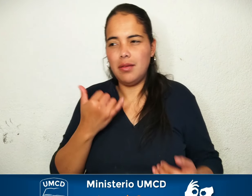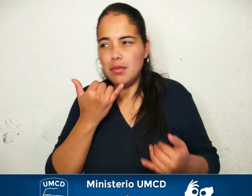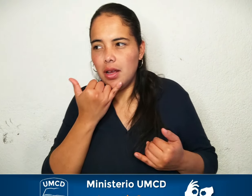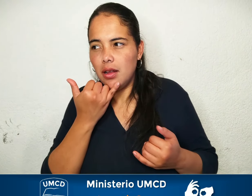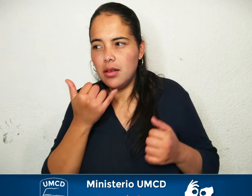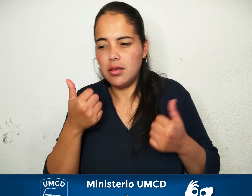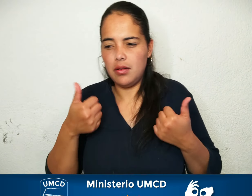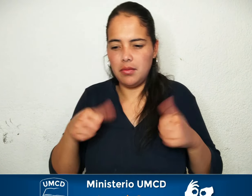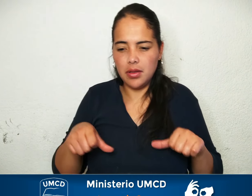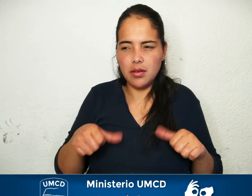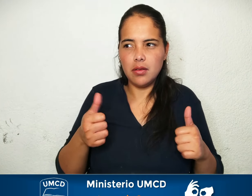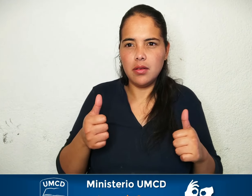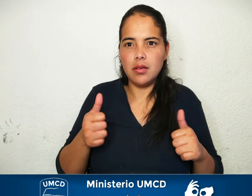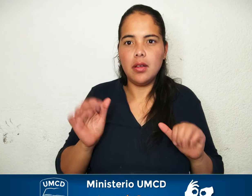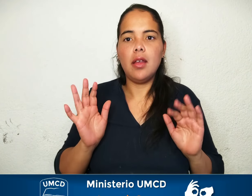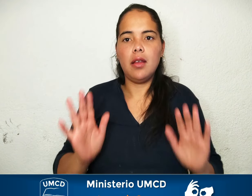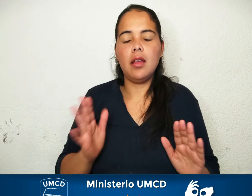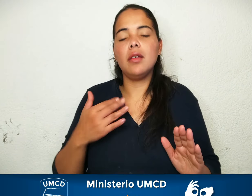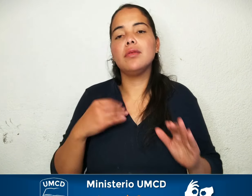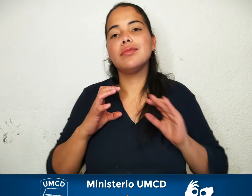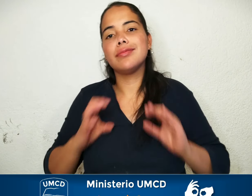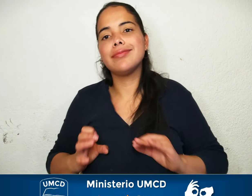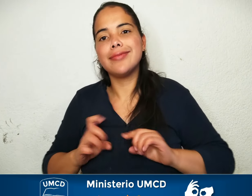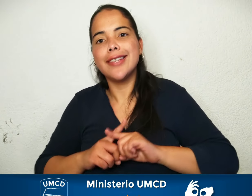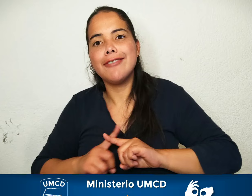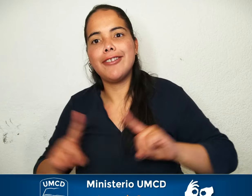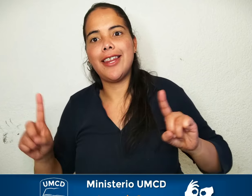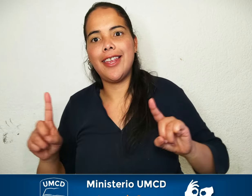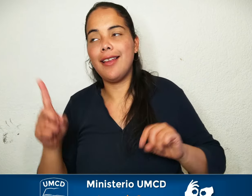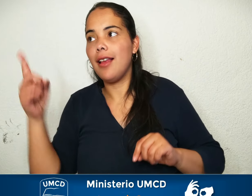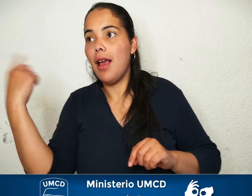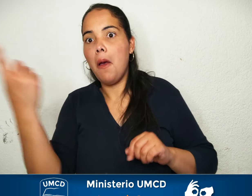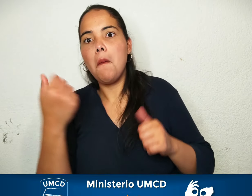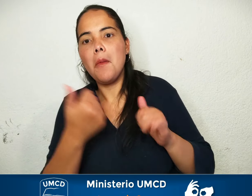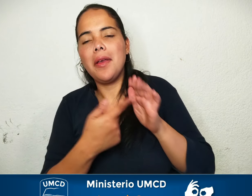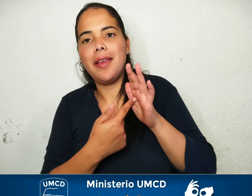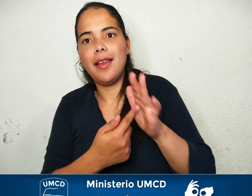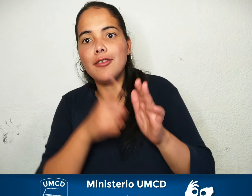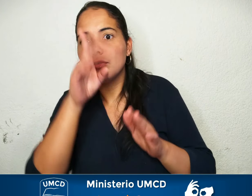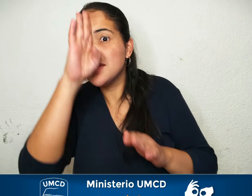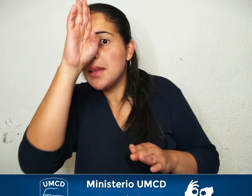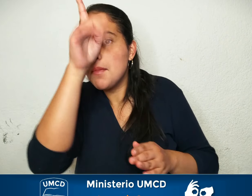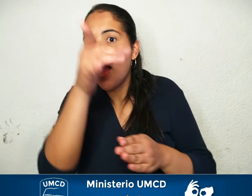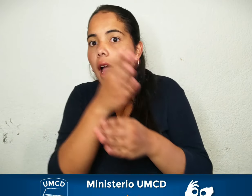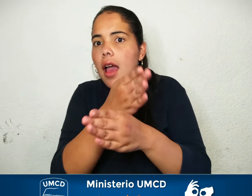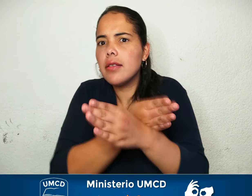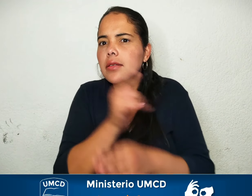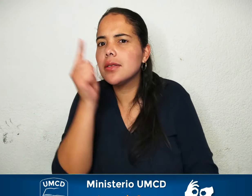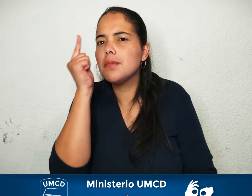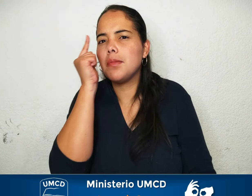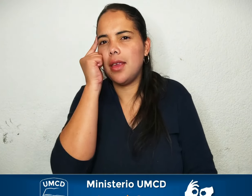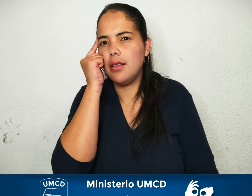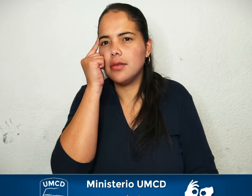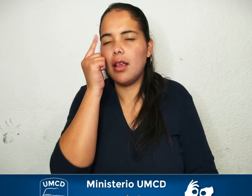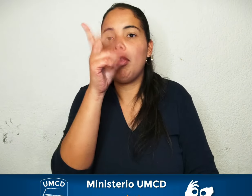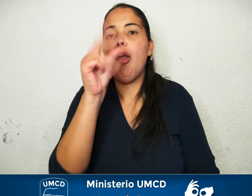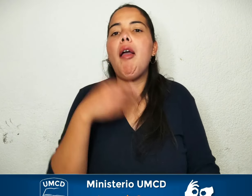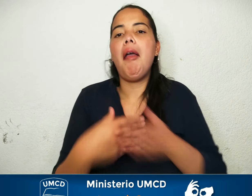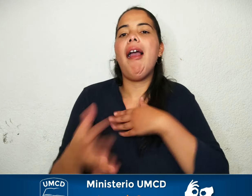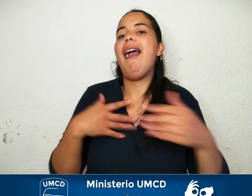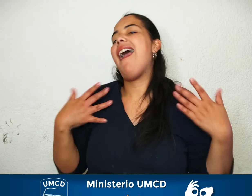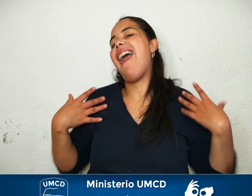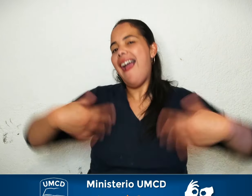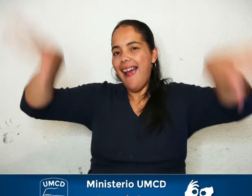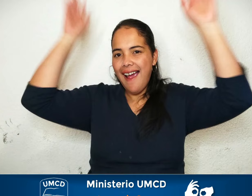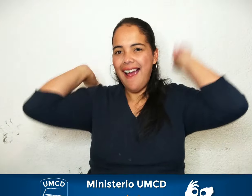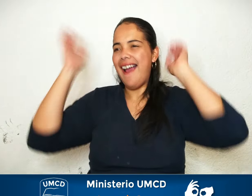esa persona. Mire si esa persona tal vez en ese comportamiento que usted tenía, puede ser que esa persona se sienta ofendida por lo